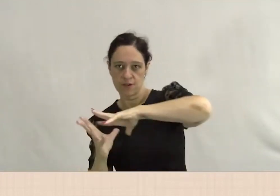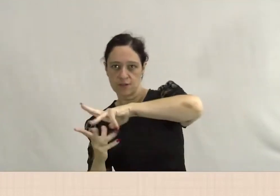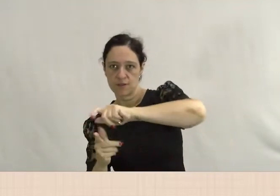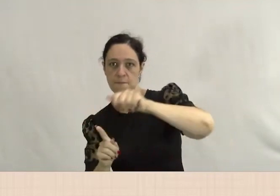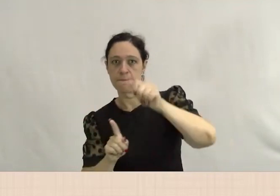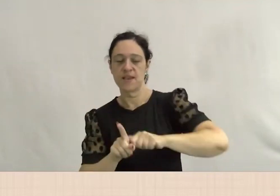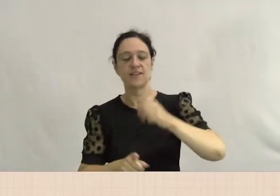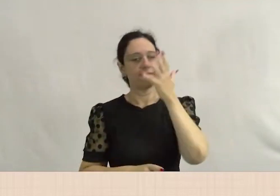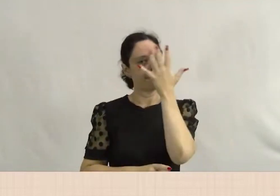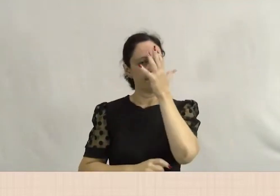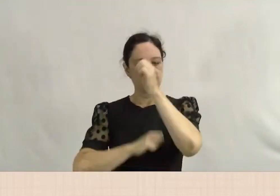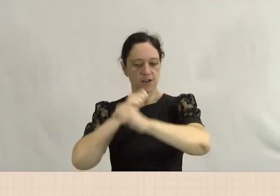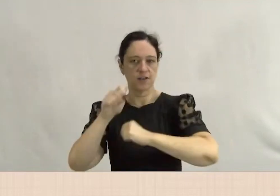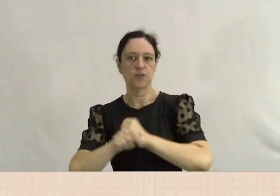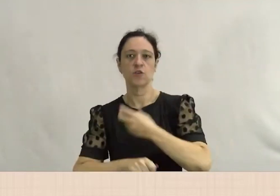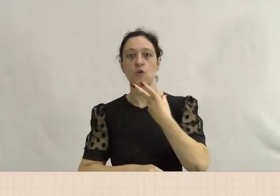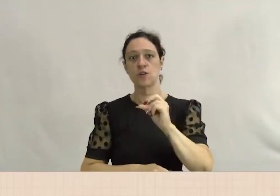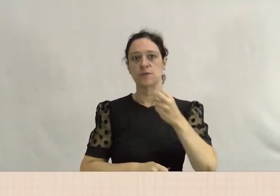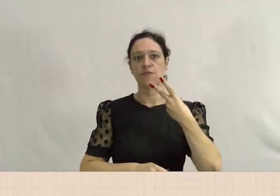fevereiro de